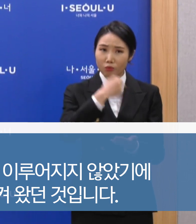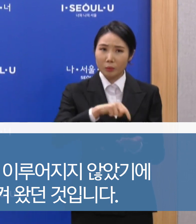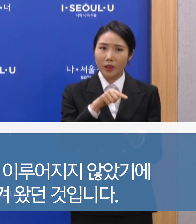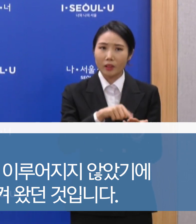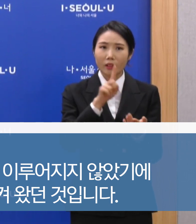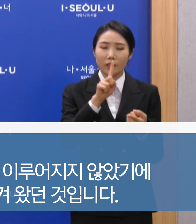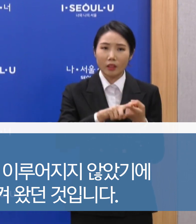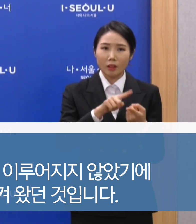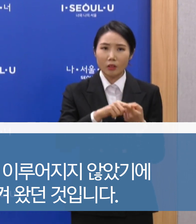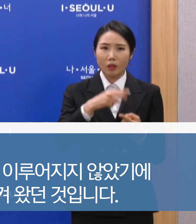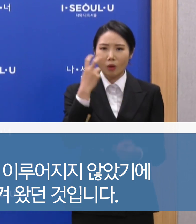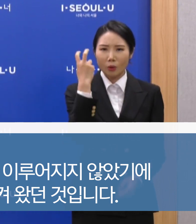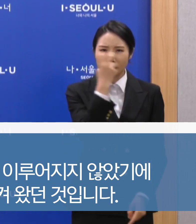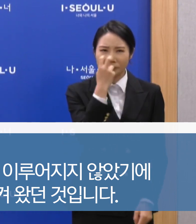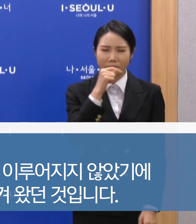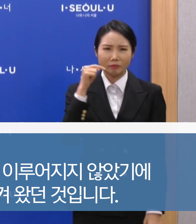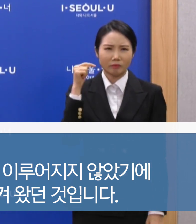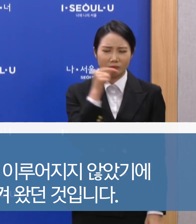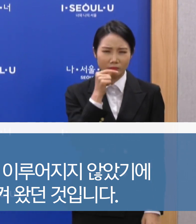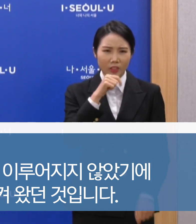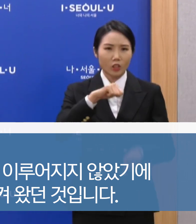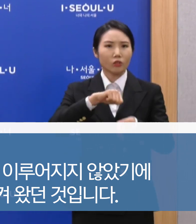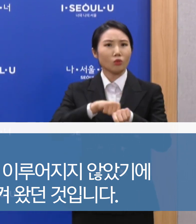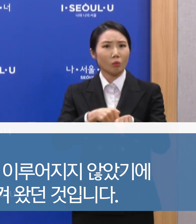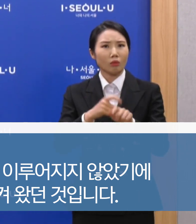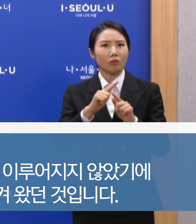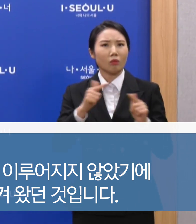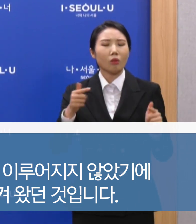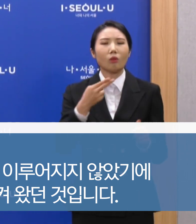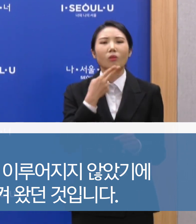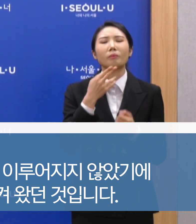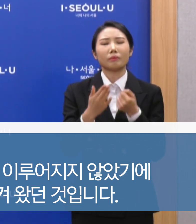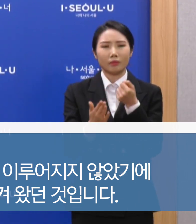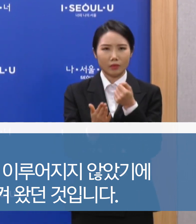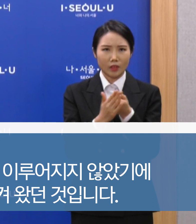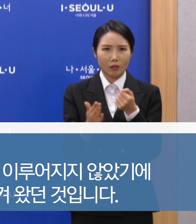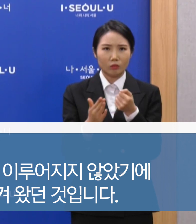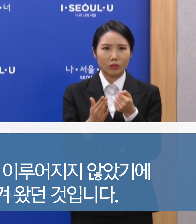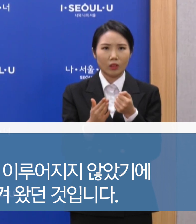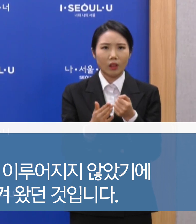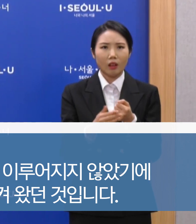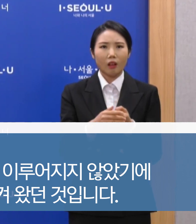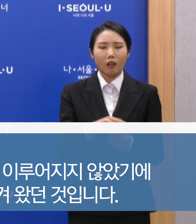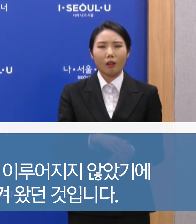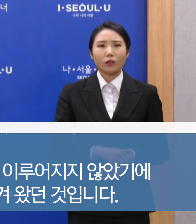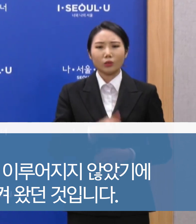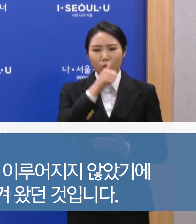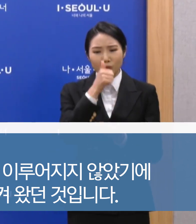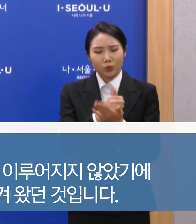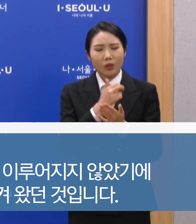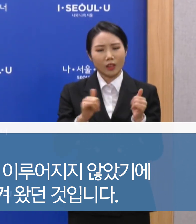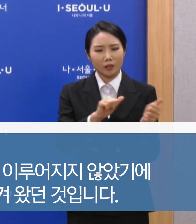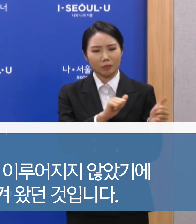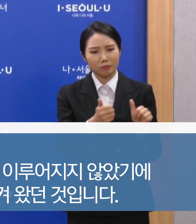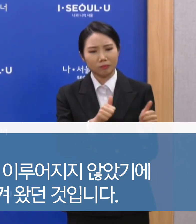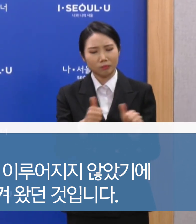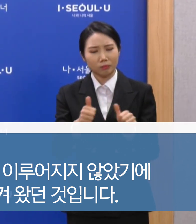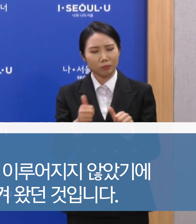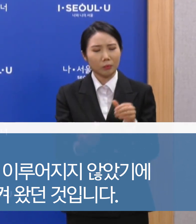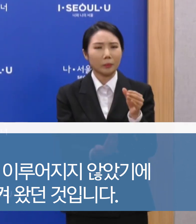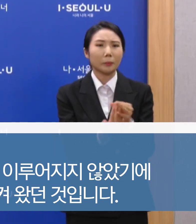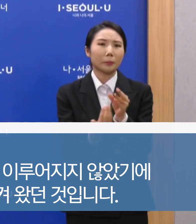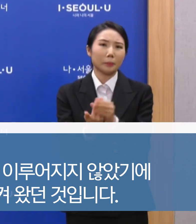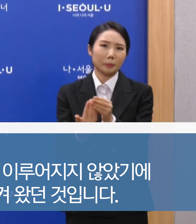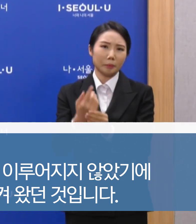엄격한 관리 감독과 엄중한 처벌 또한 이루어지지 않았기 때문에 무고한 희생자를 반복적으로